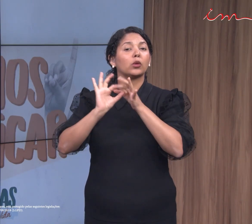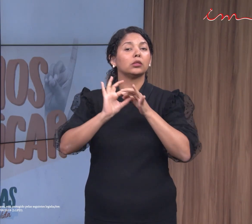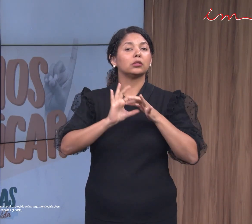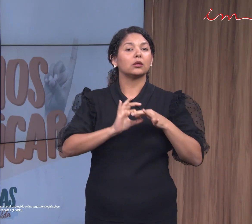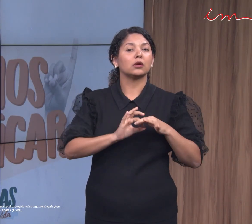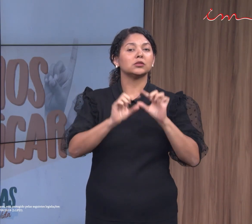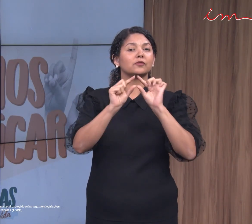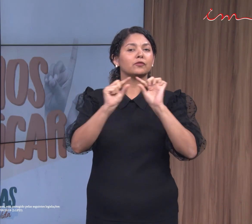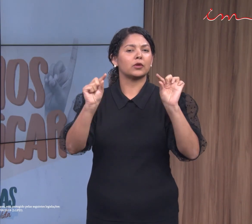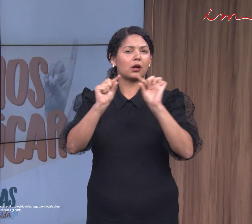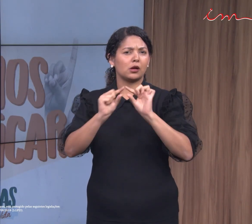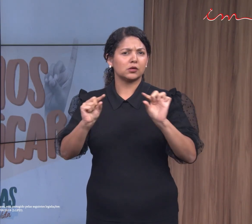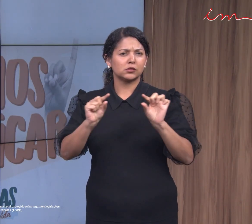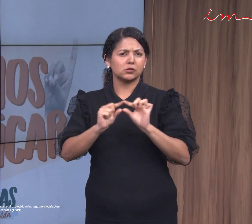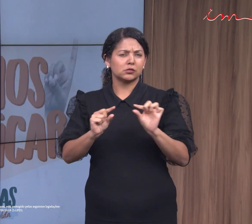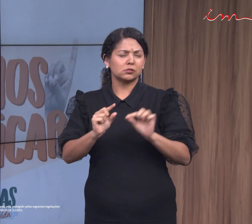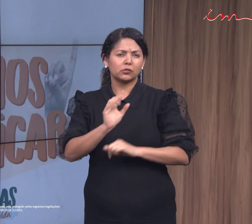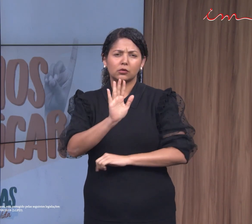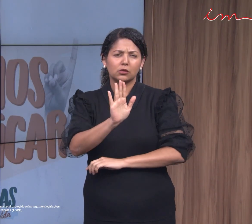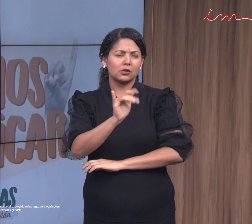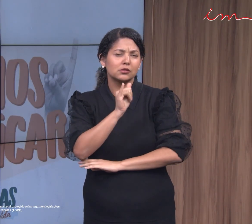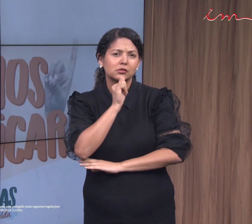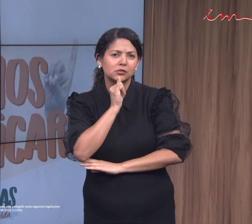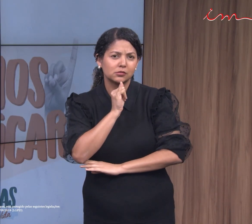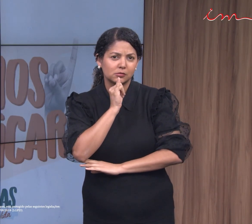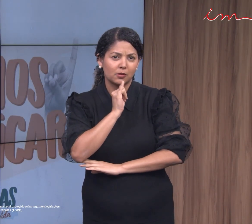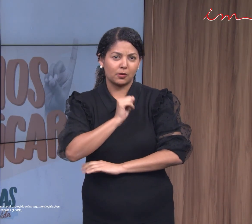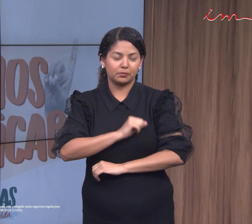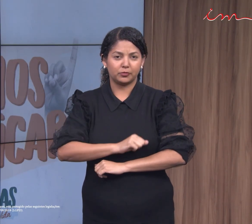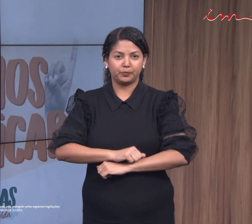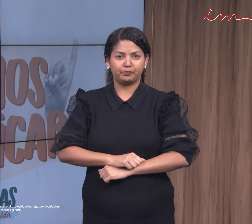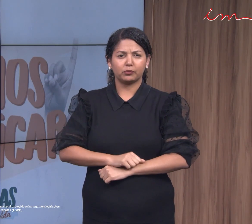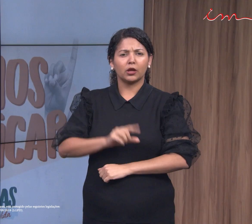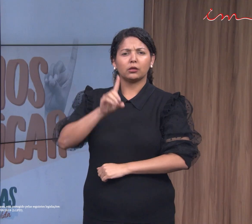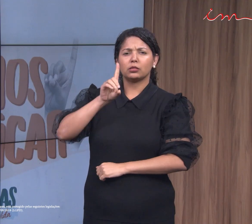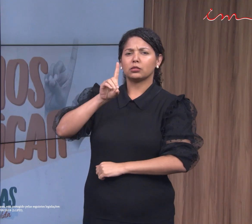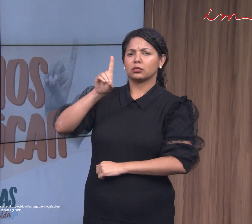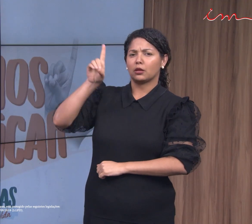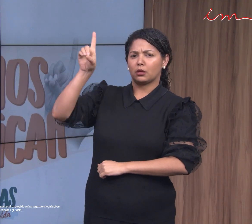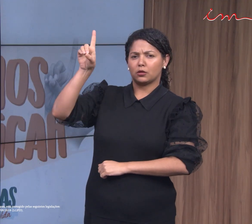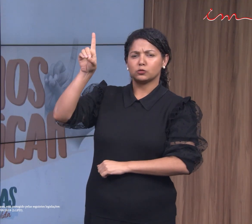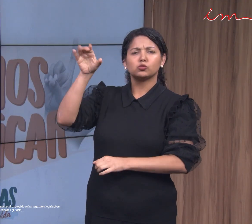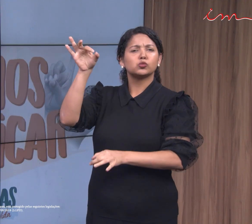Tem e conforme justiça, mas vai depender do contexto. Exemplo, uma frase.